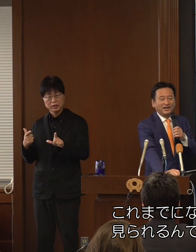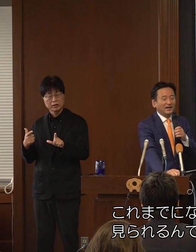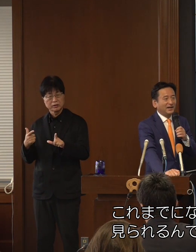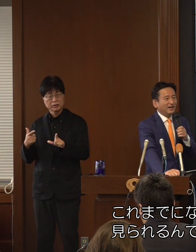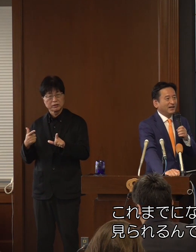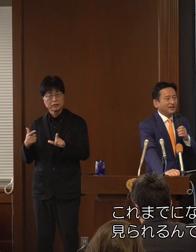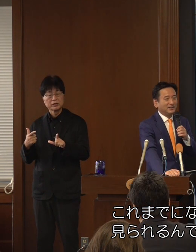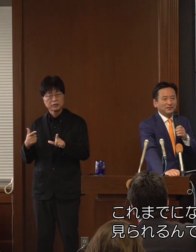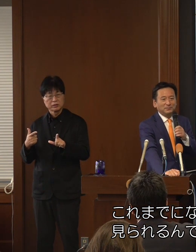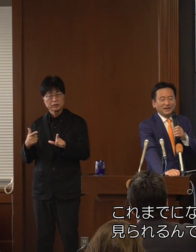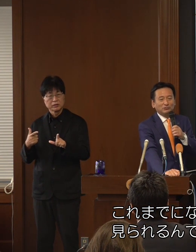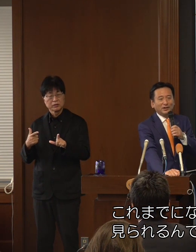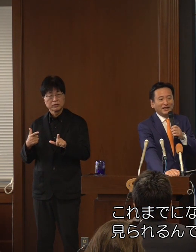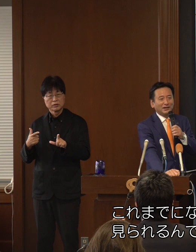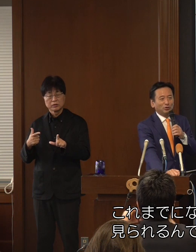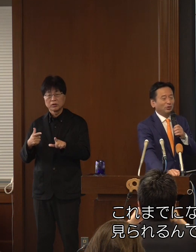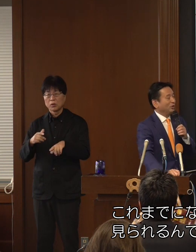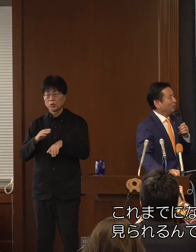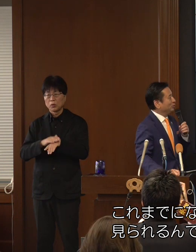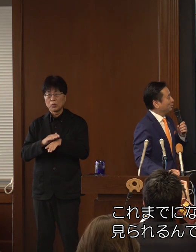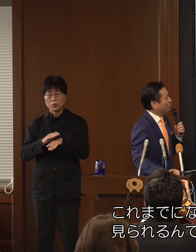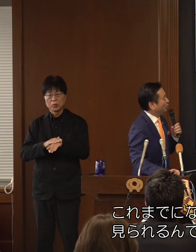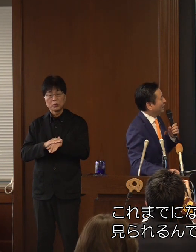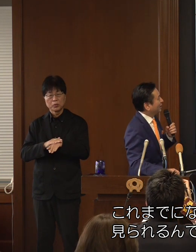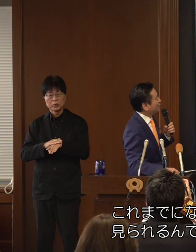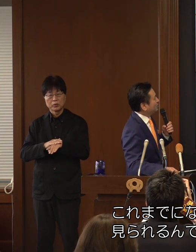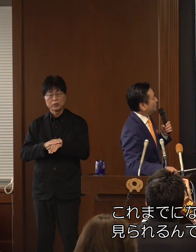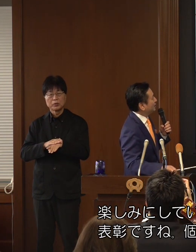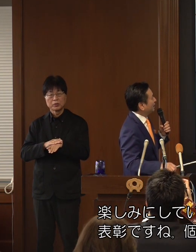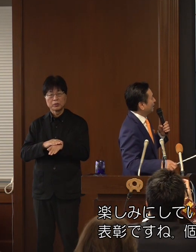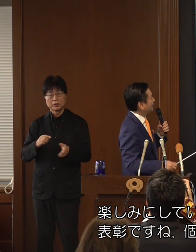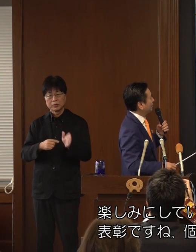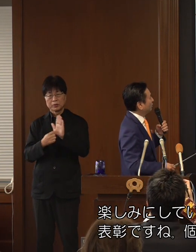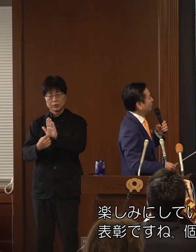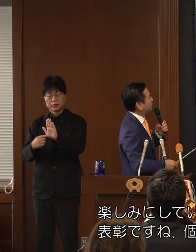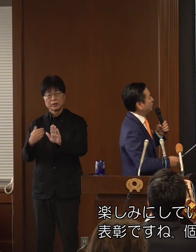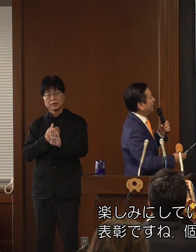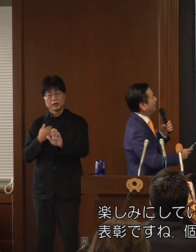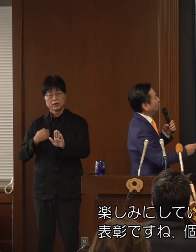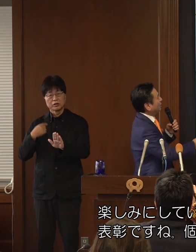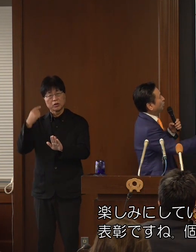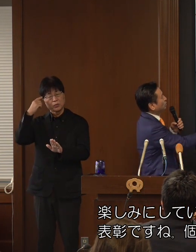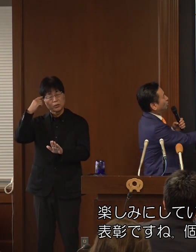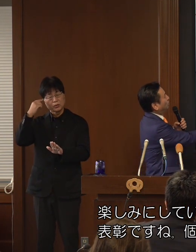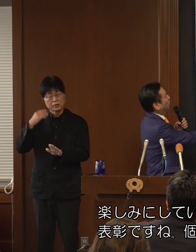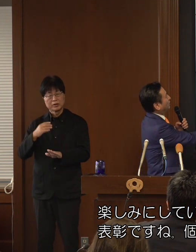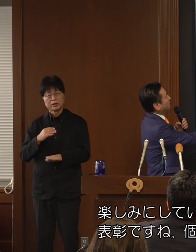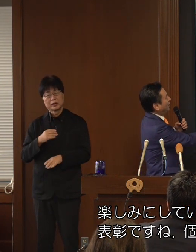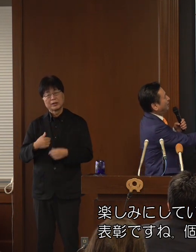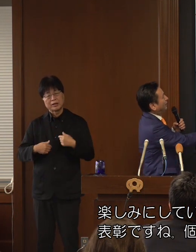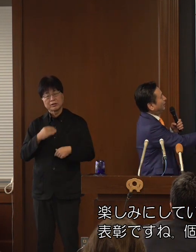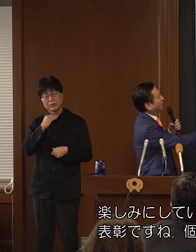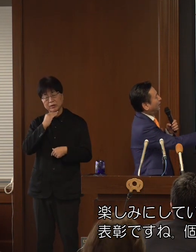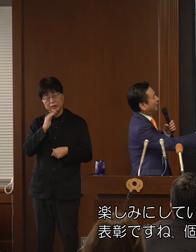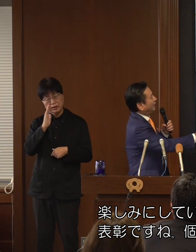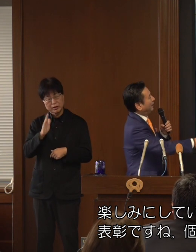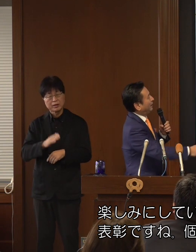が見られるんではないかということで楽しみにしていただきたいと思いますし、表彰です